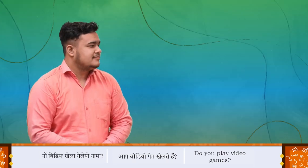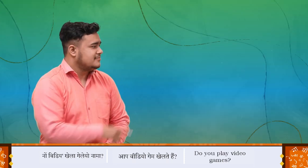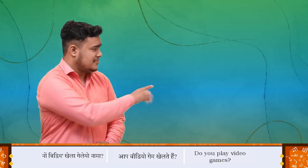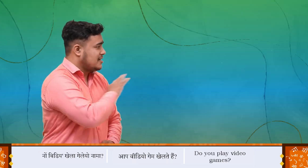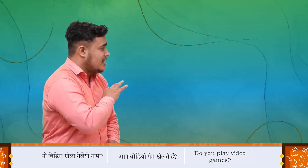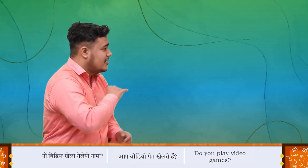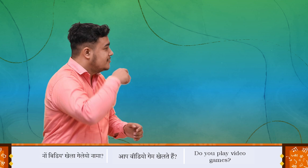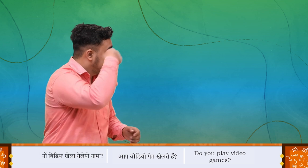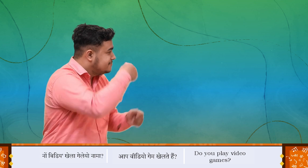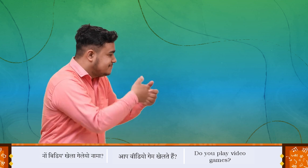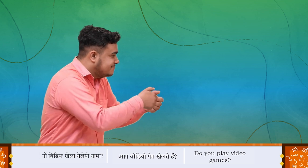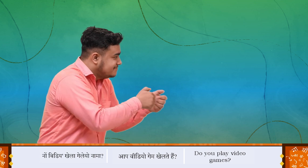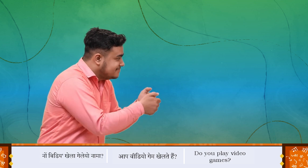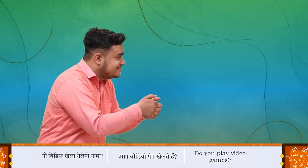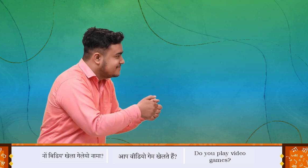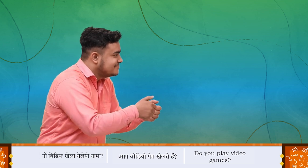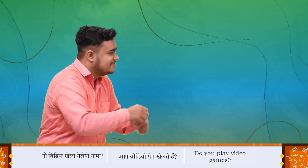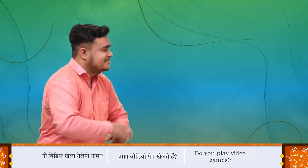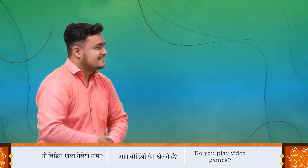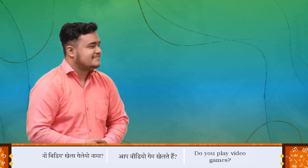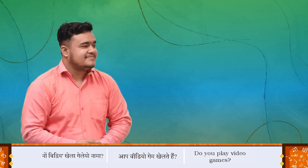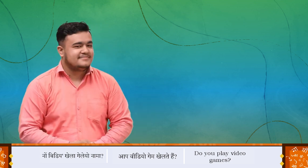Nung video kela geliye nama.